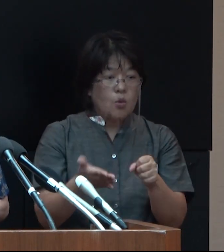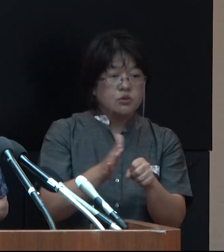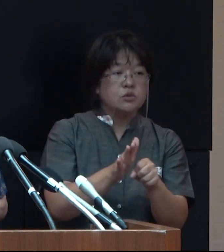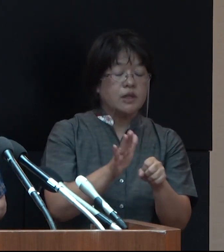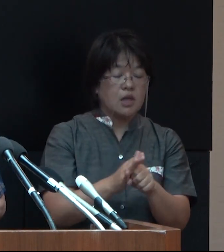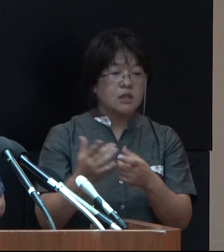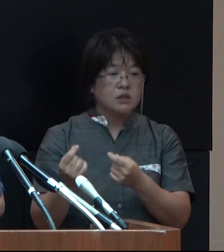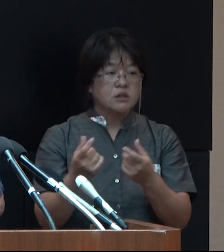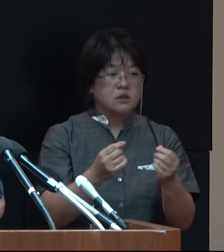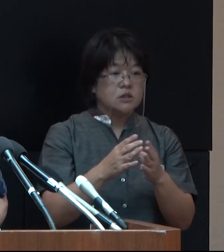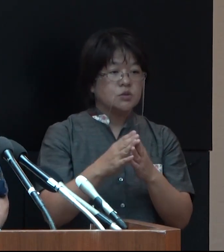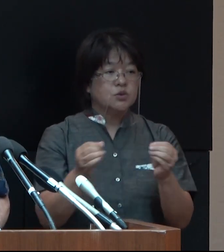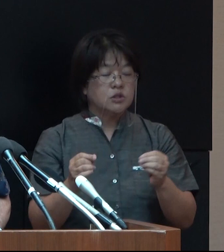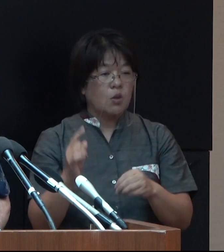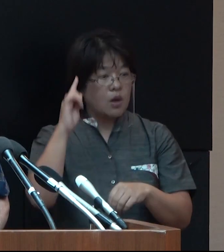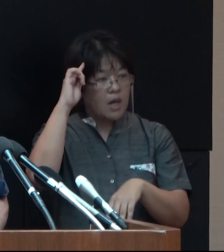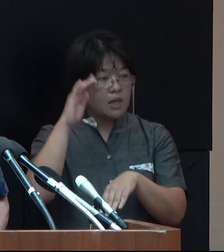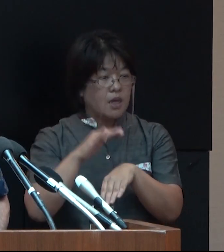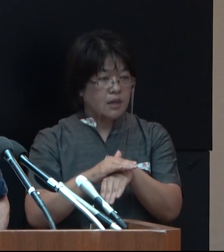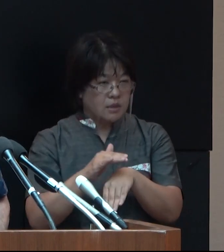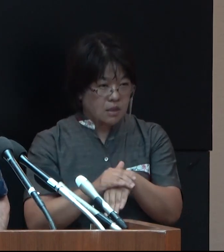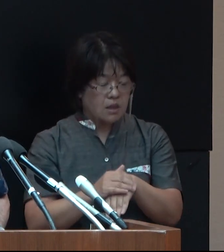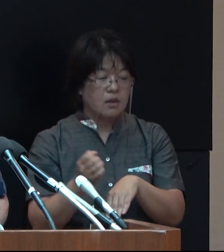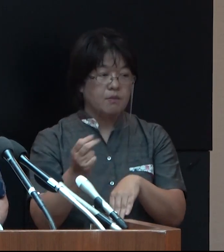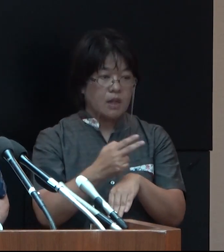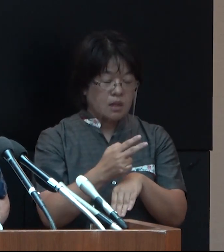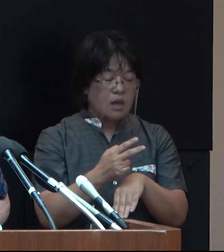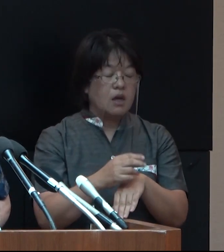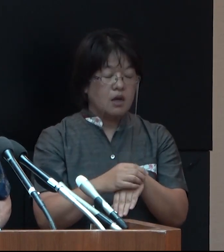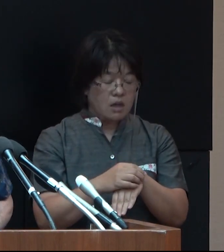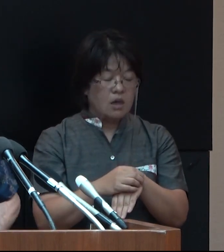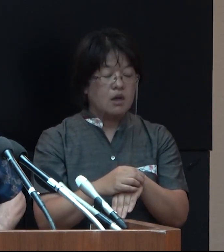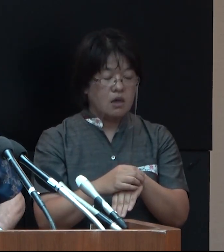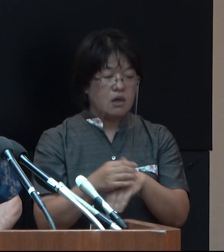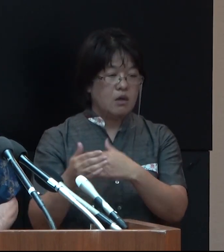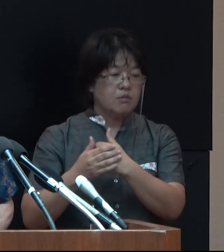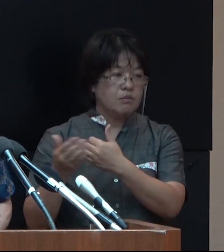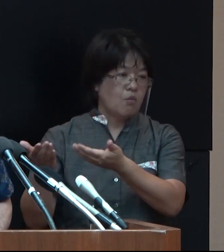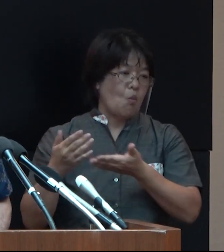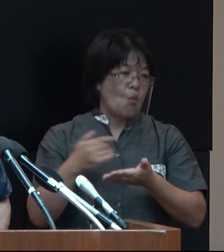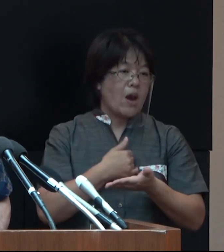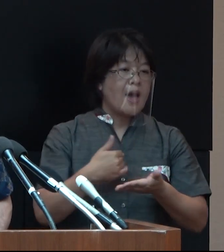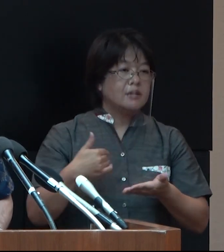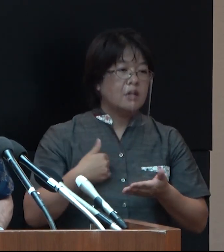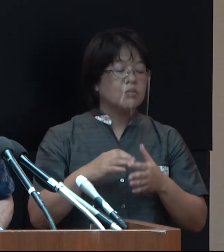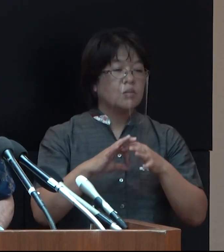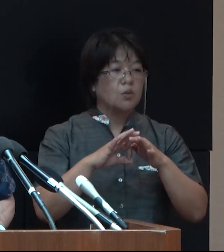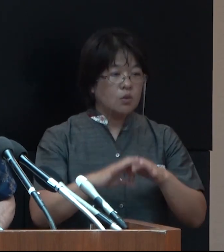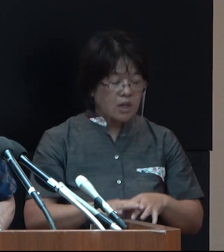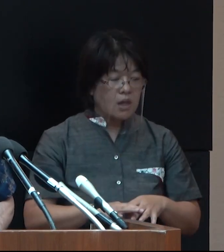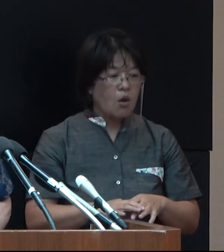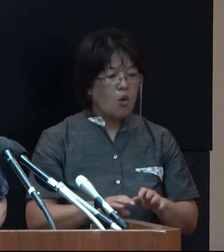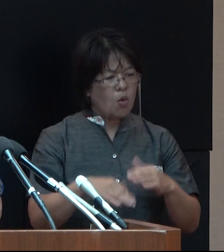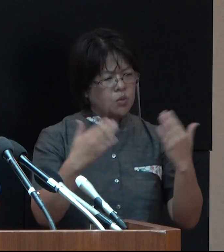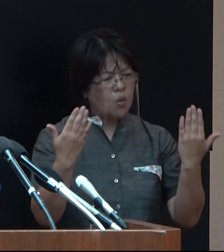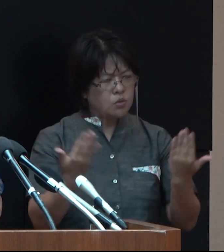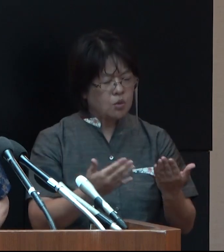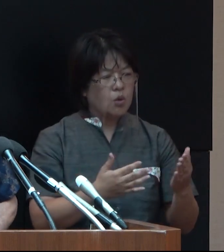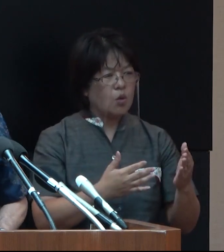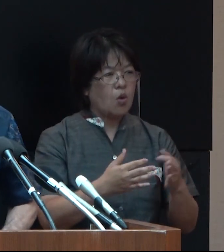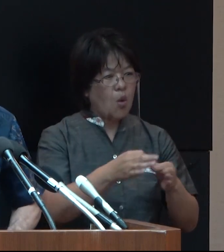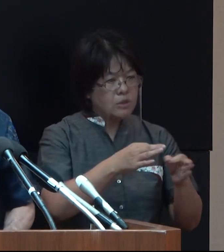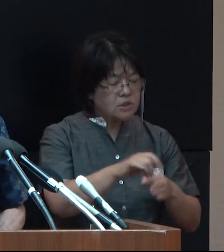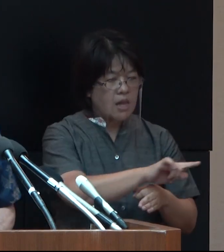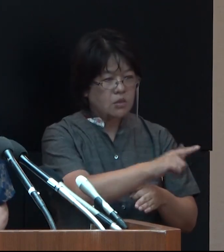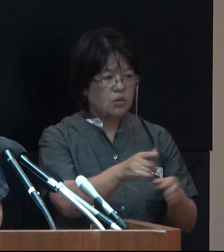しっかりと国の方針として、その裏付けがありましたから、ほとんどのお店が休みをするということ